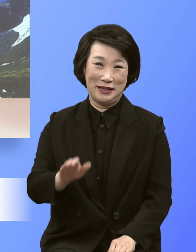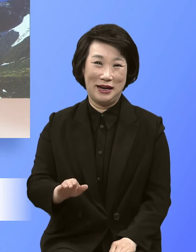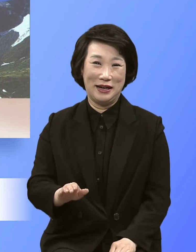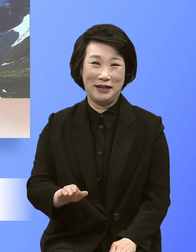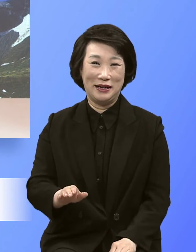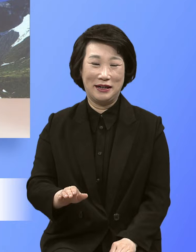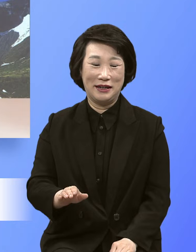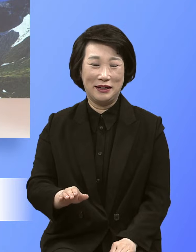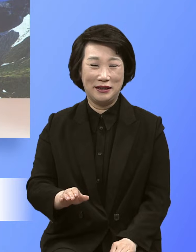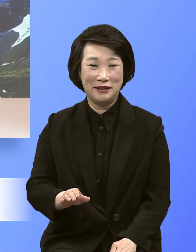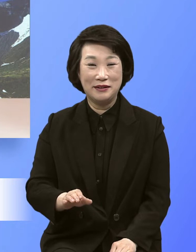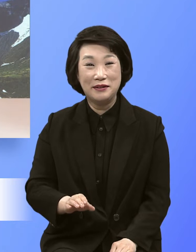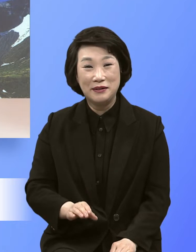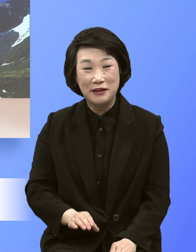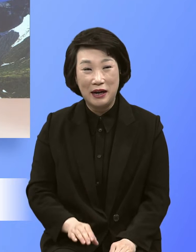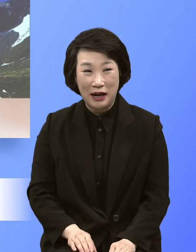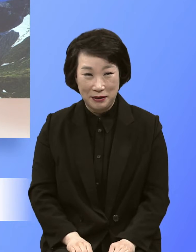진리가